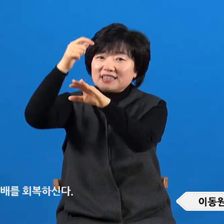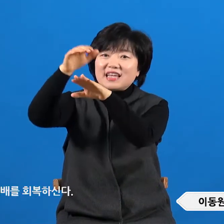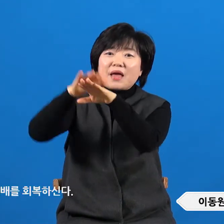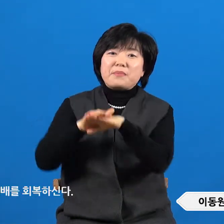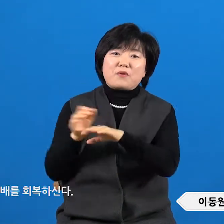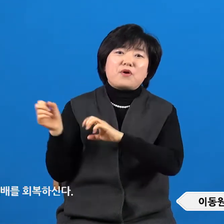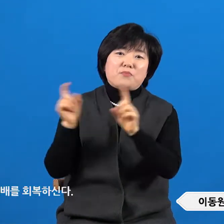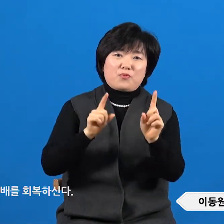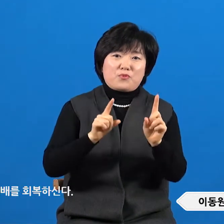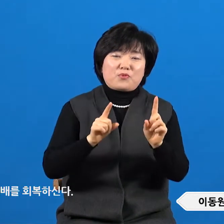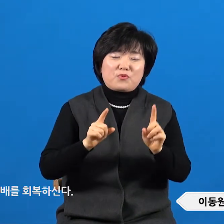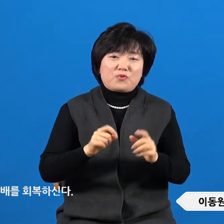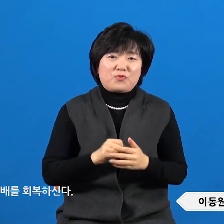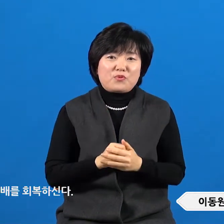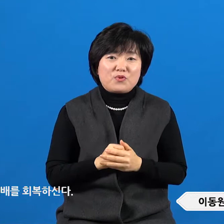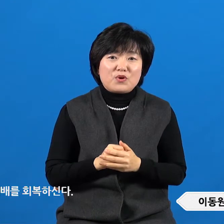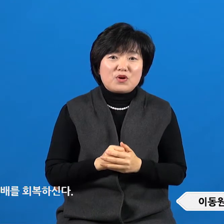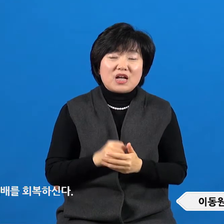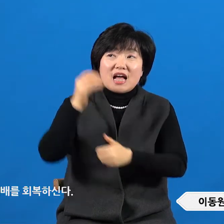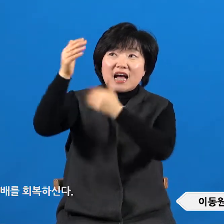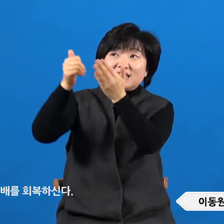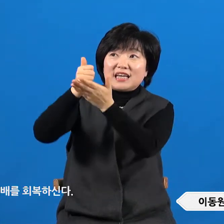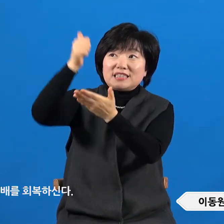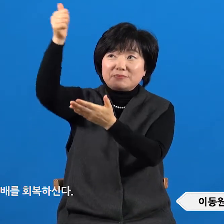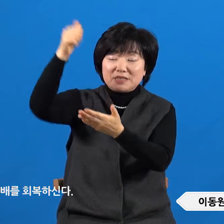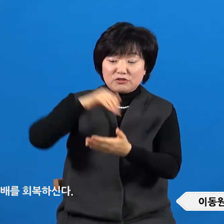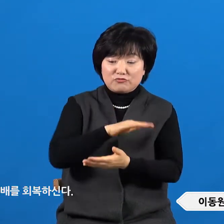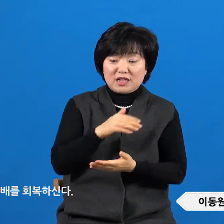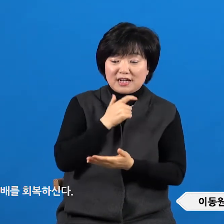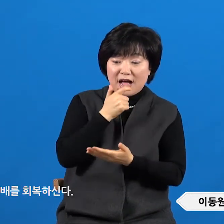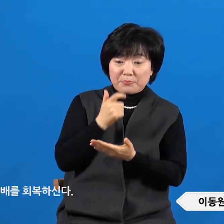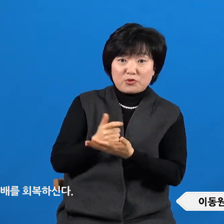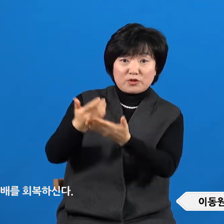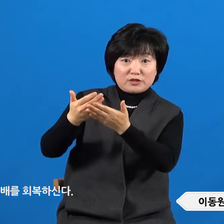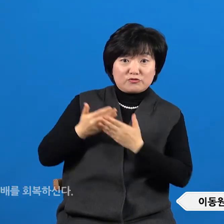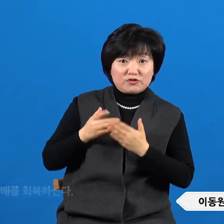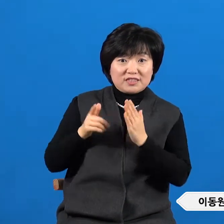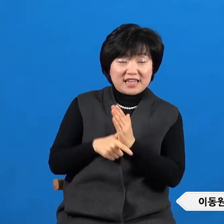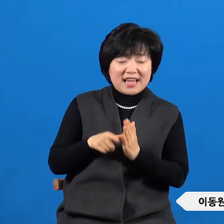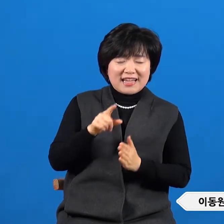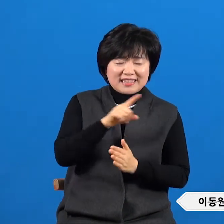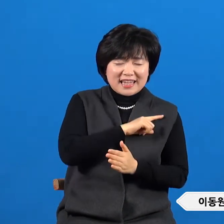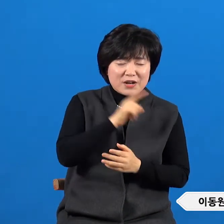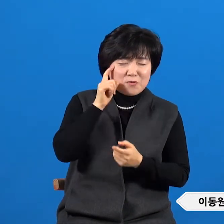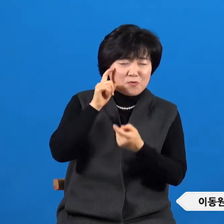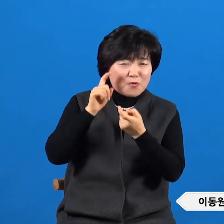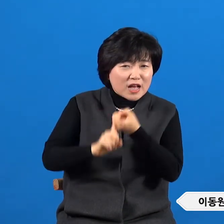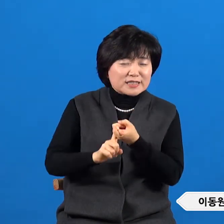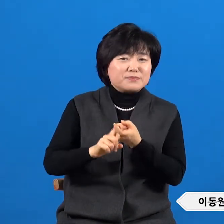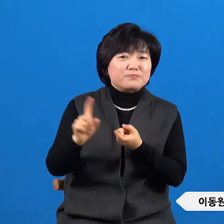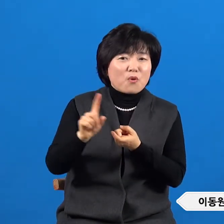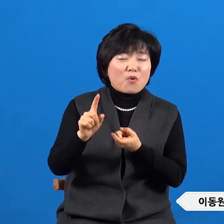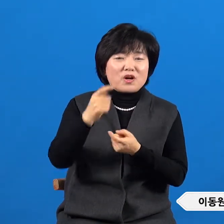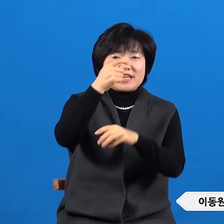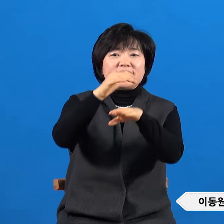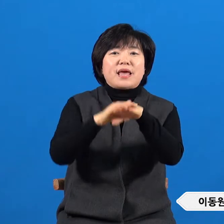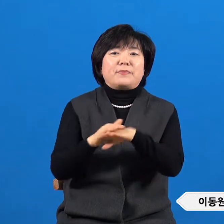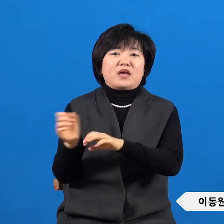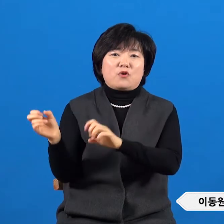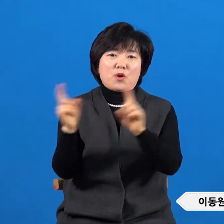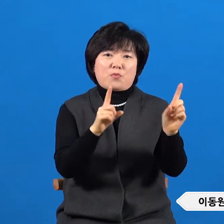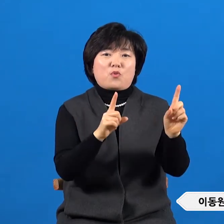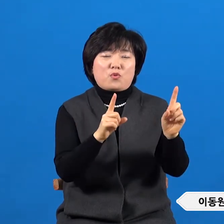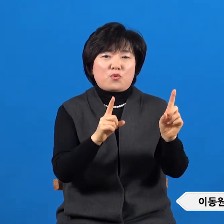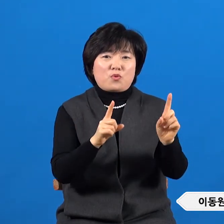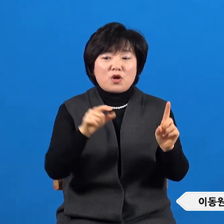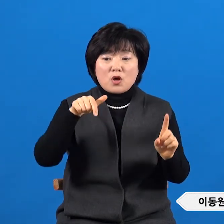예배를 회복하게 하신다는 것입니다. 하나님이 우리를 감동하실 때 그가 먼저 관심을 가진 일 중에 하나는 예배의 회복이라는